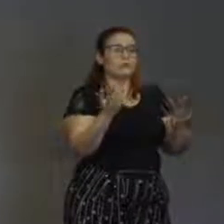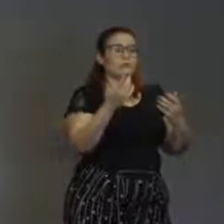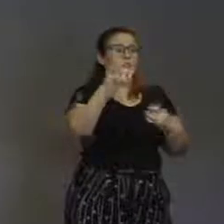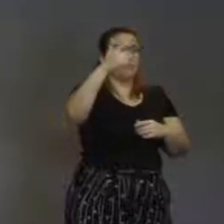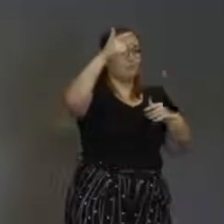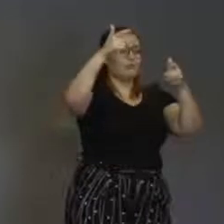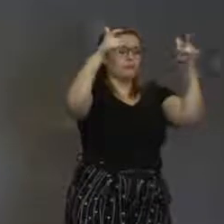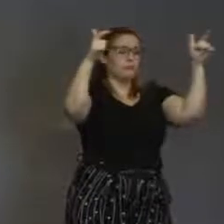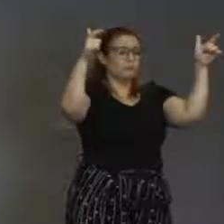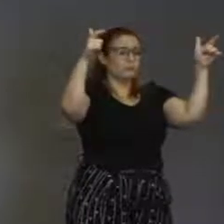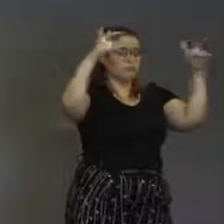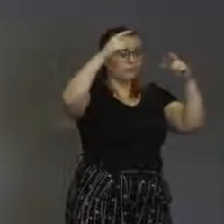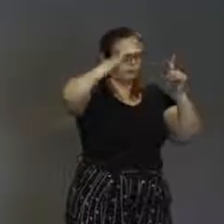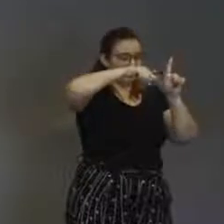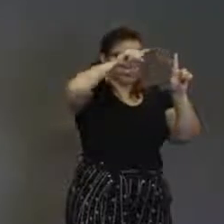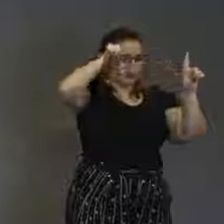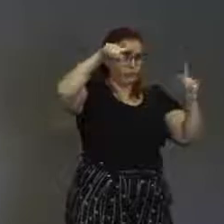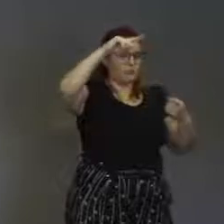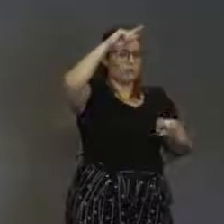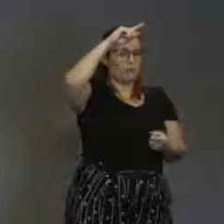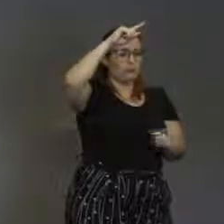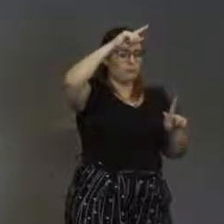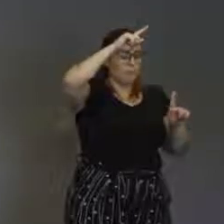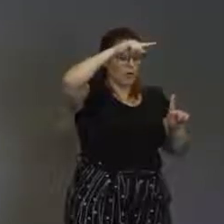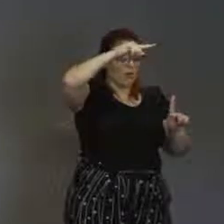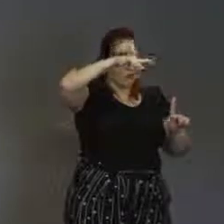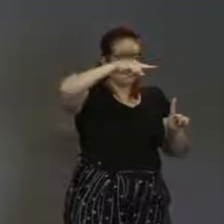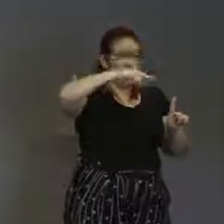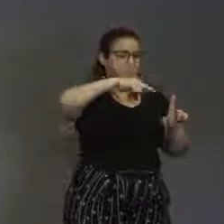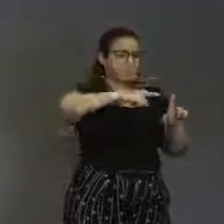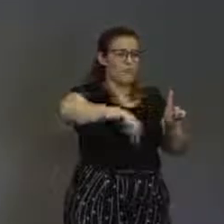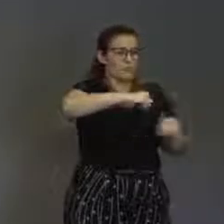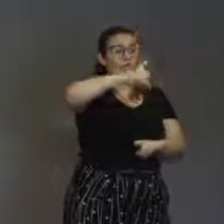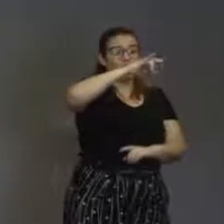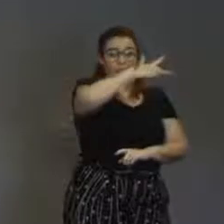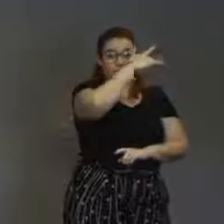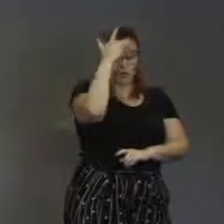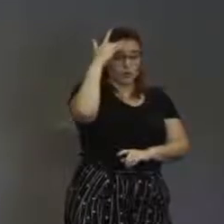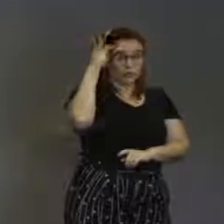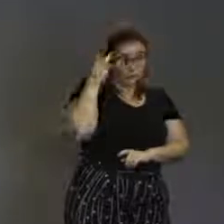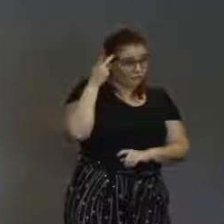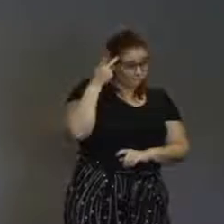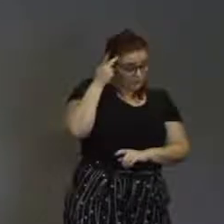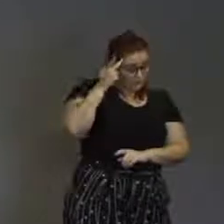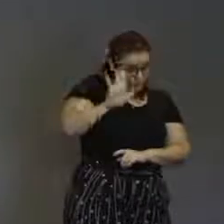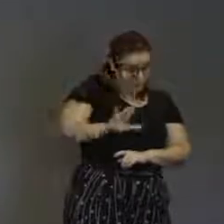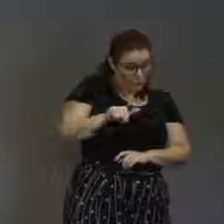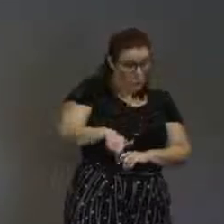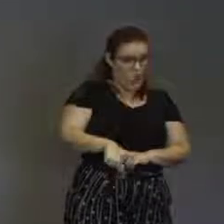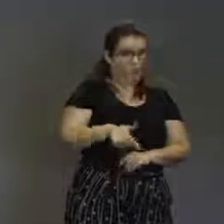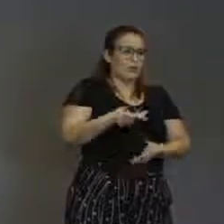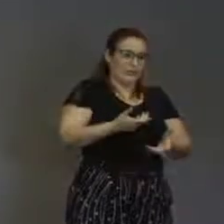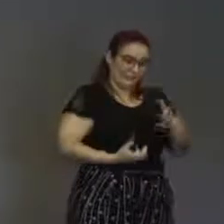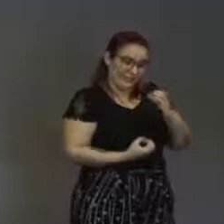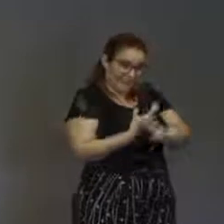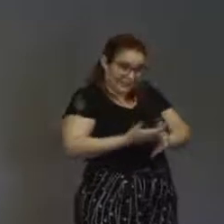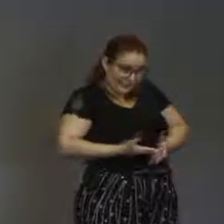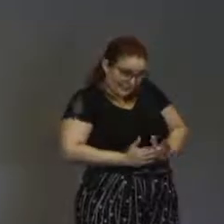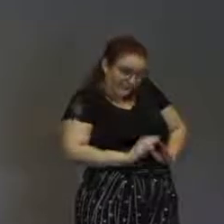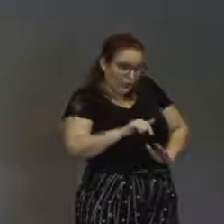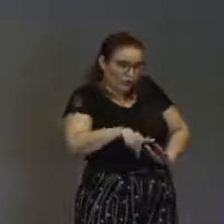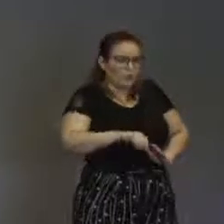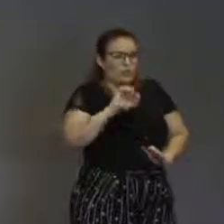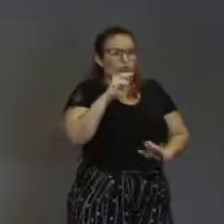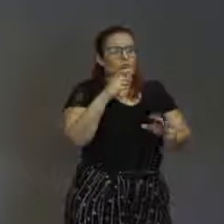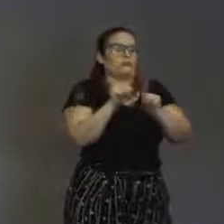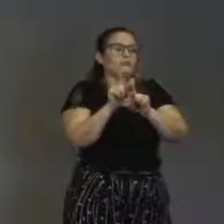2,2, 1,7, na avaliação dos paulistanos por nascimento ou adoção, né, os que aqui estão. Como é que a gente vai